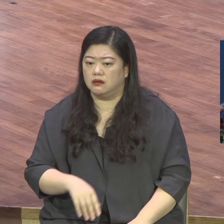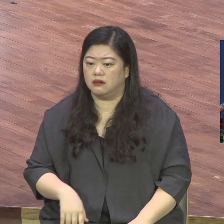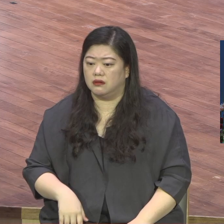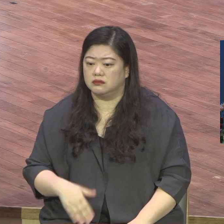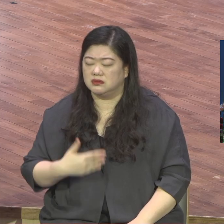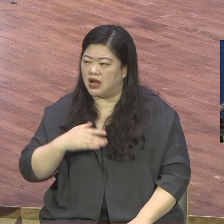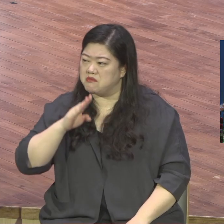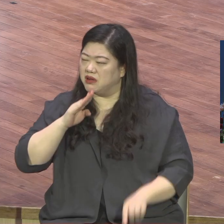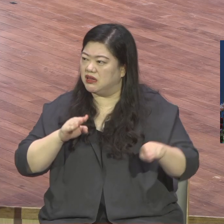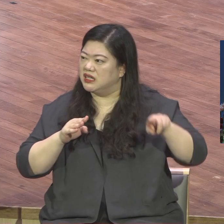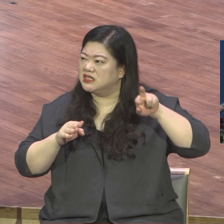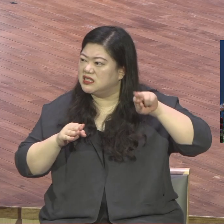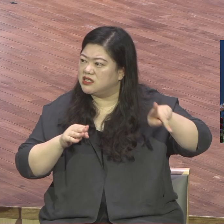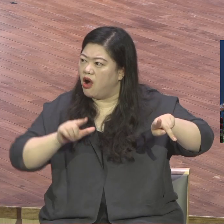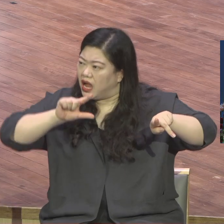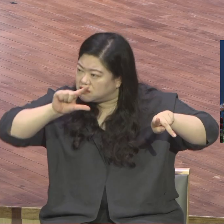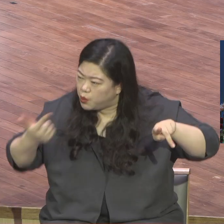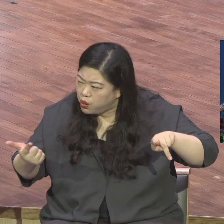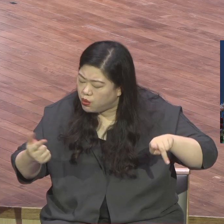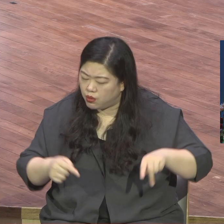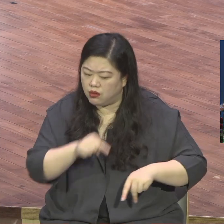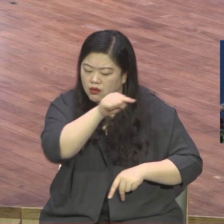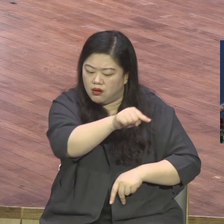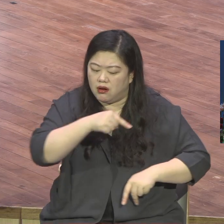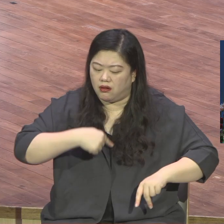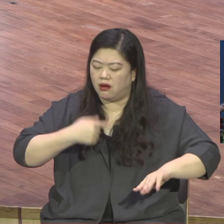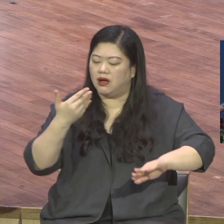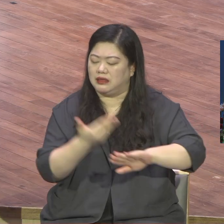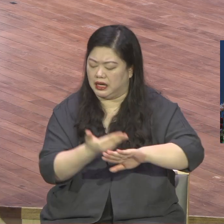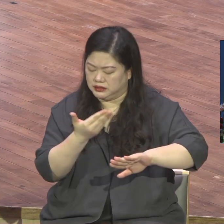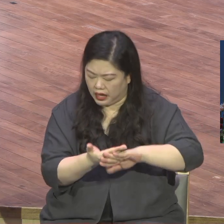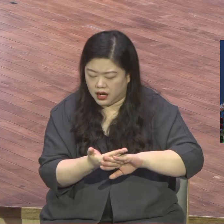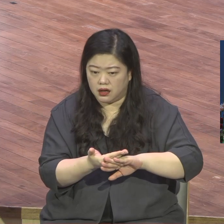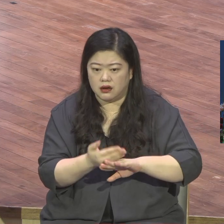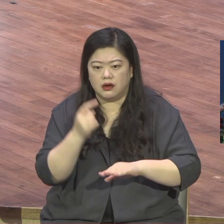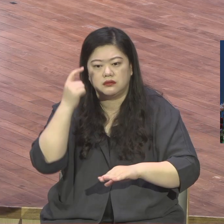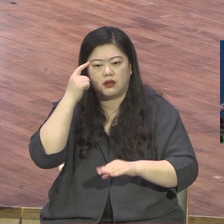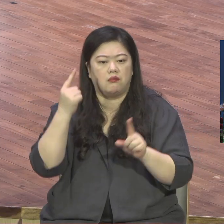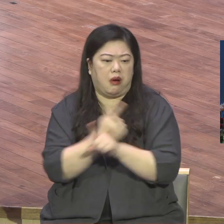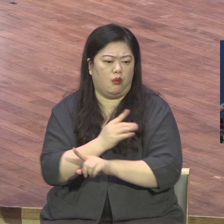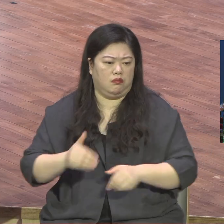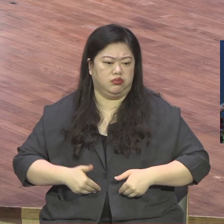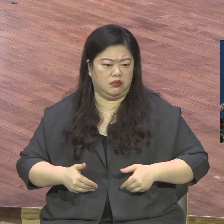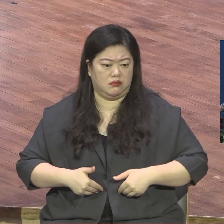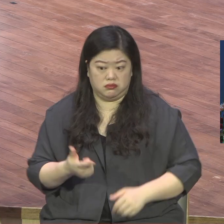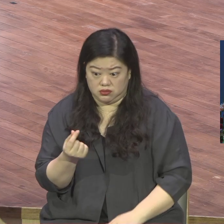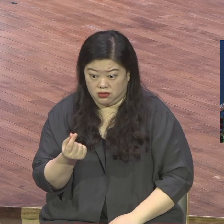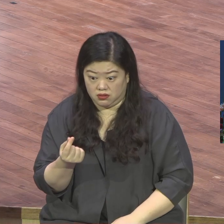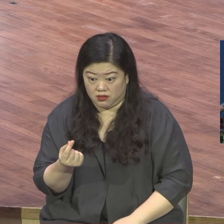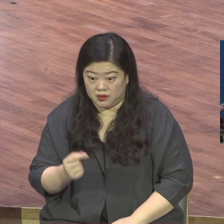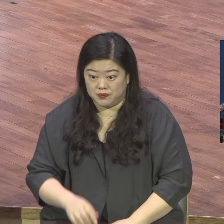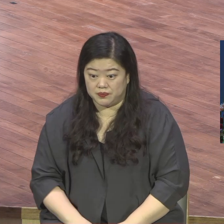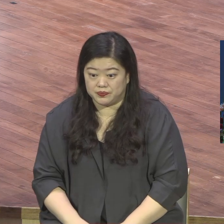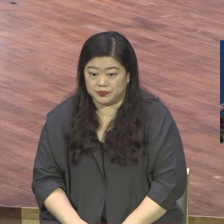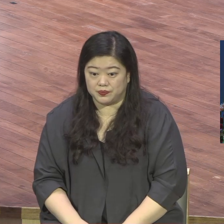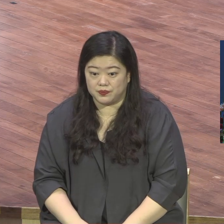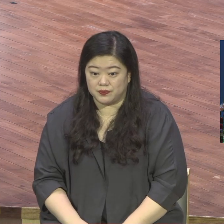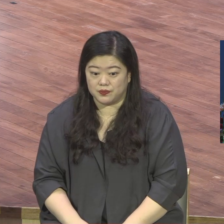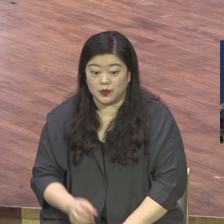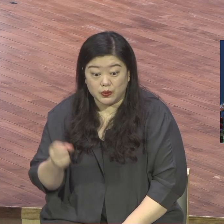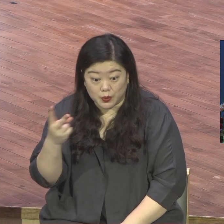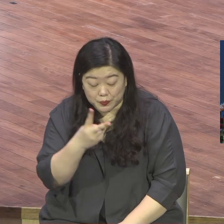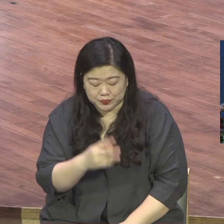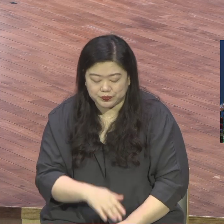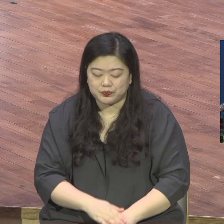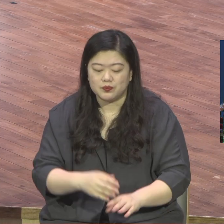원리스가 다 깨져요. 그래서 한국 교회가 다 깨져 있습니다. 겉으로는 모이지만 속 마음은 다 깨져